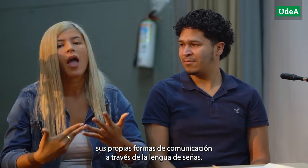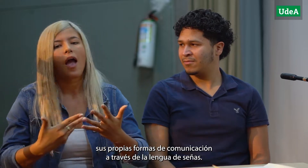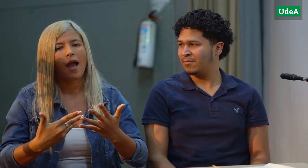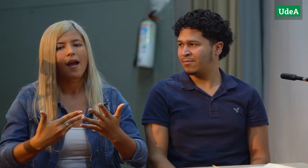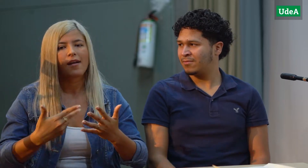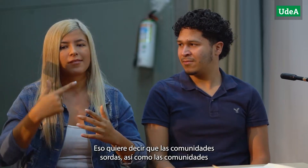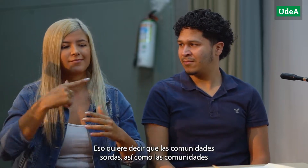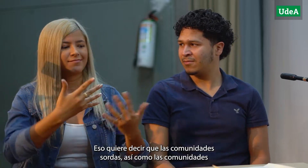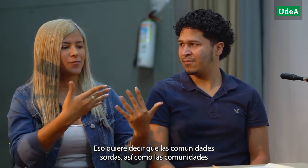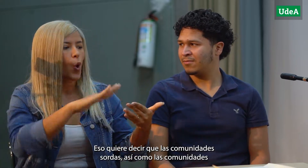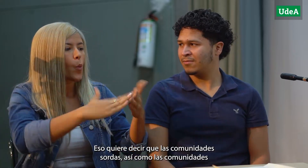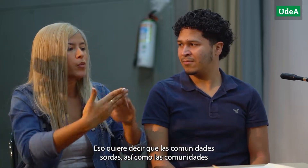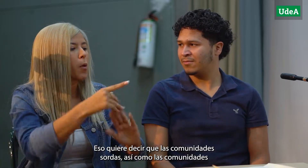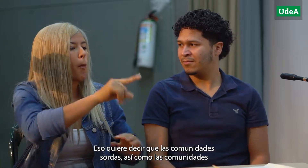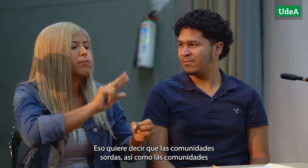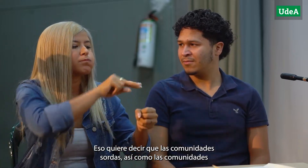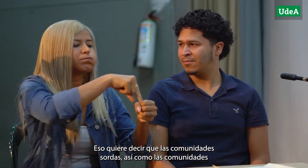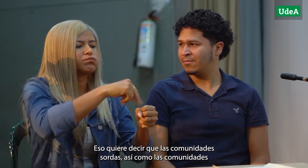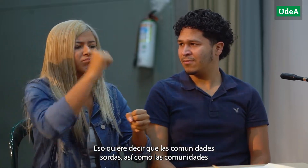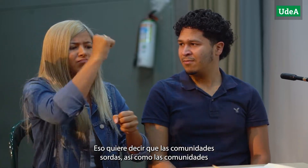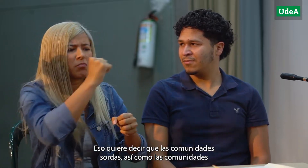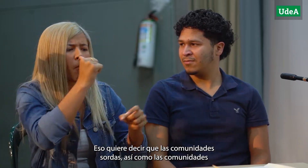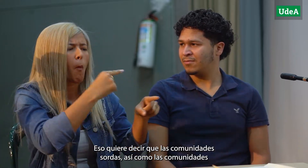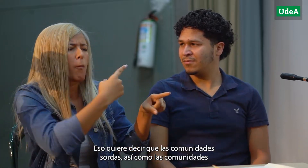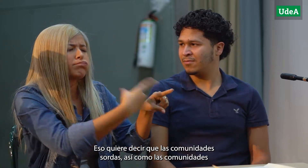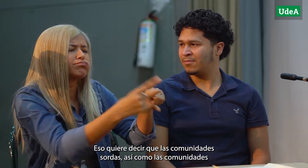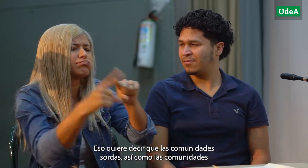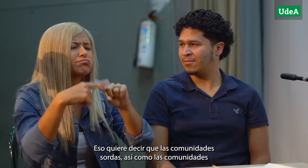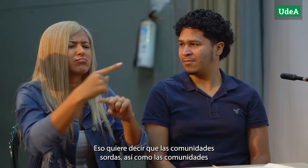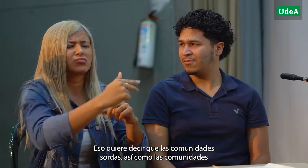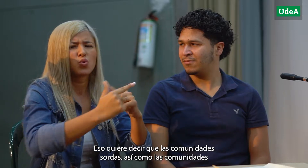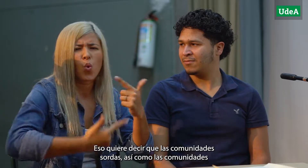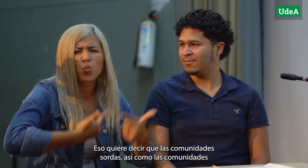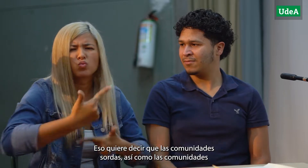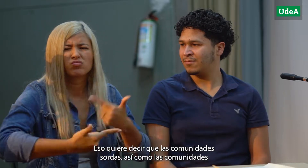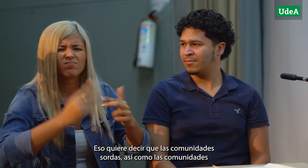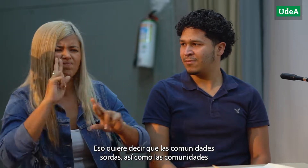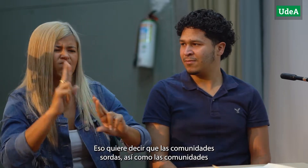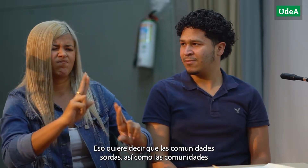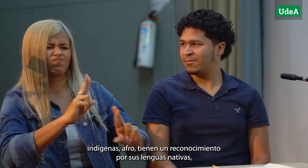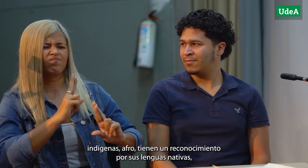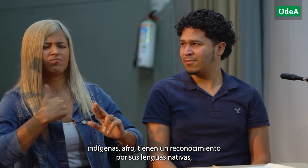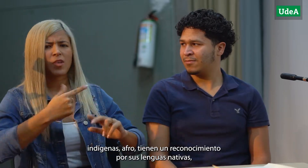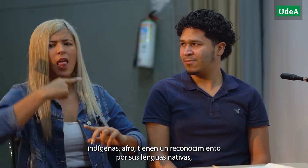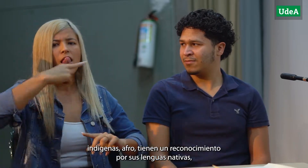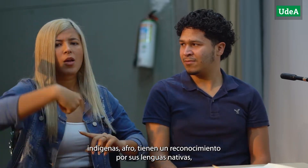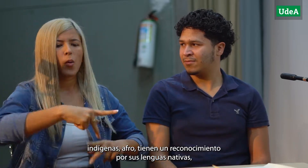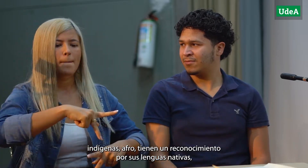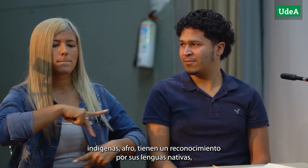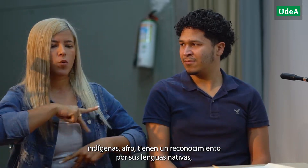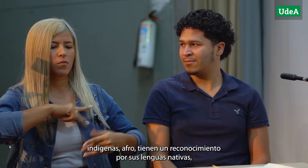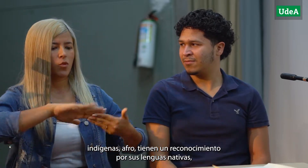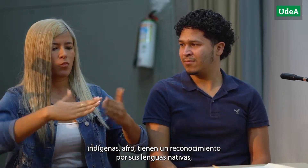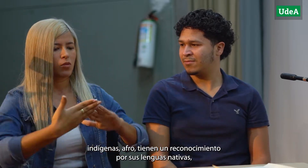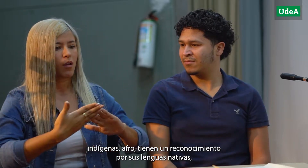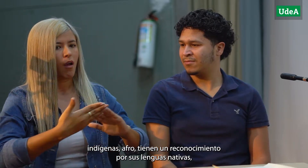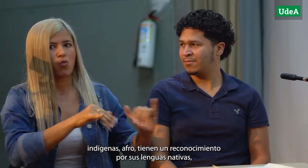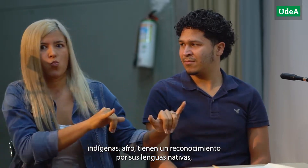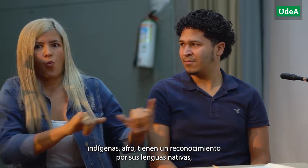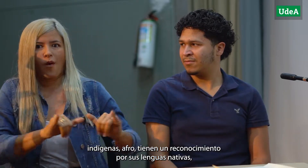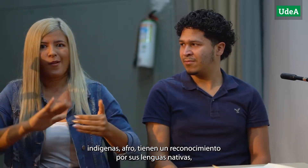lengua de señas. Esto quiere decir que las comunidades sordas, así como las comunidades indígenas, afro, tienen